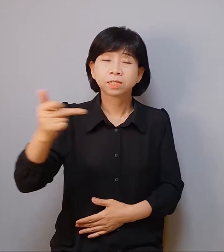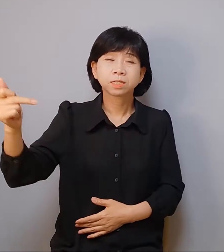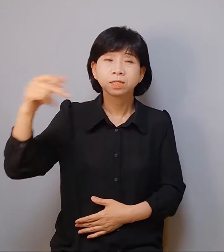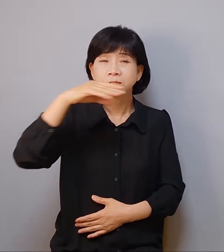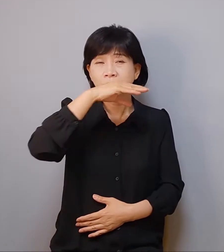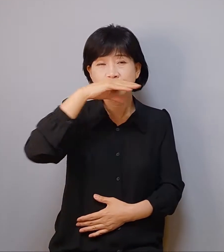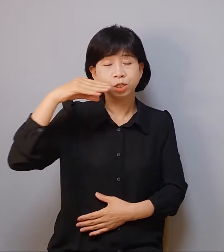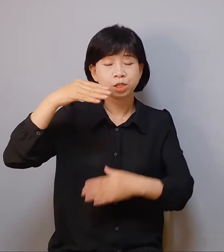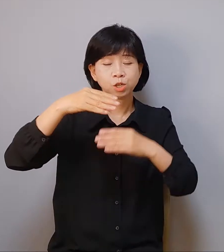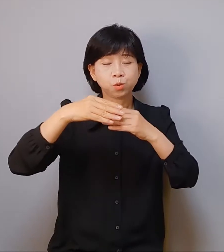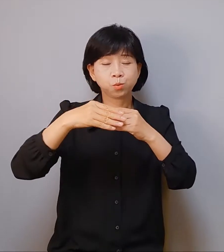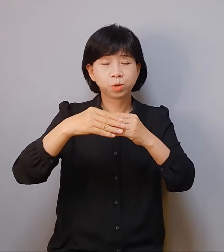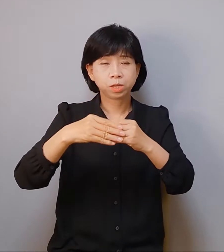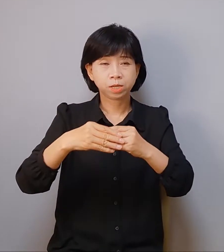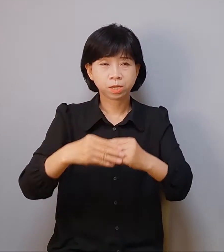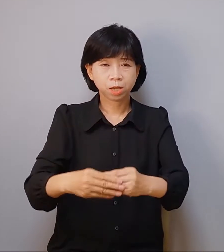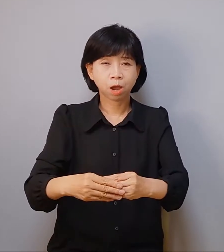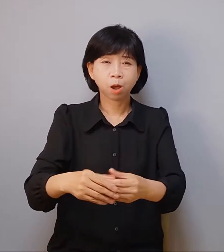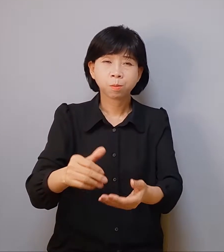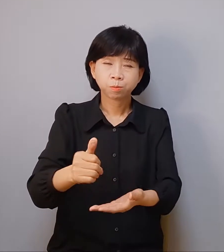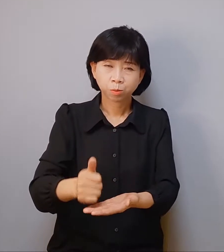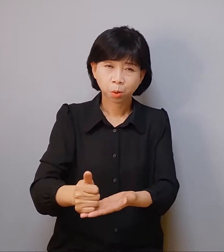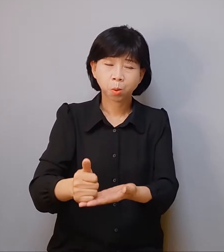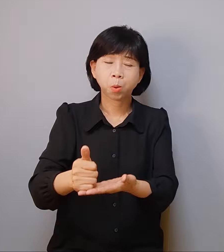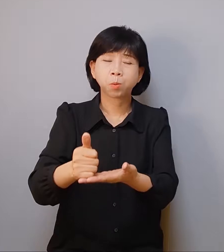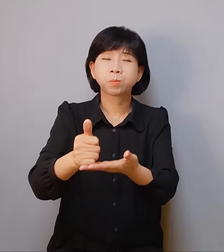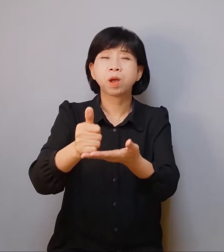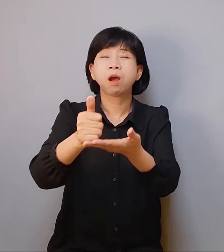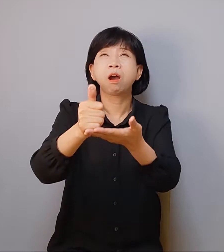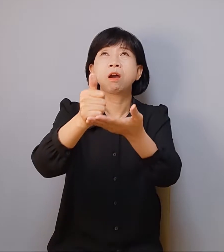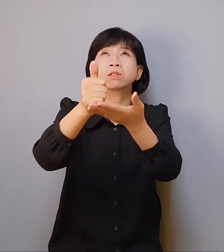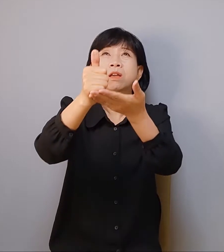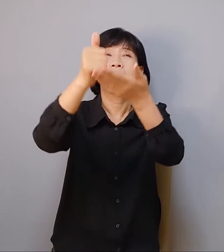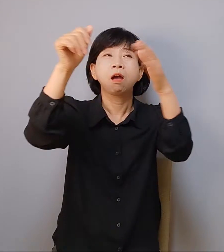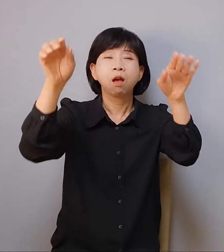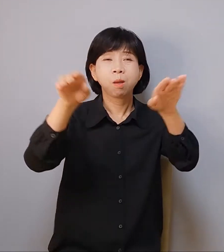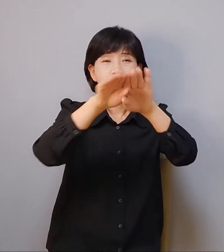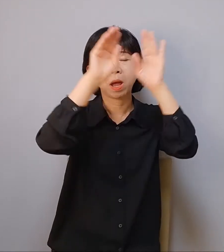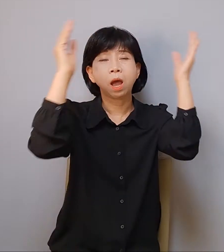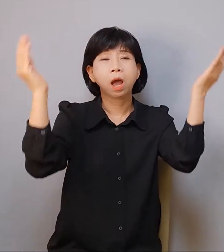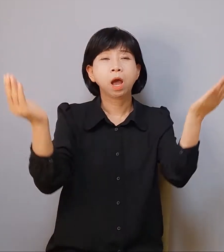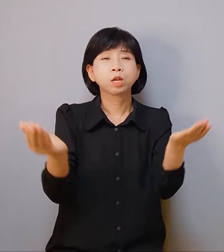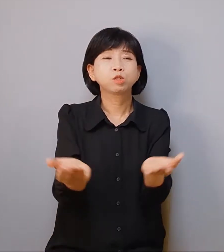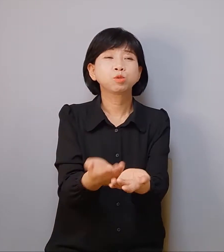그 크신 위엄 높여서